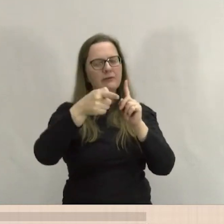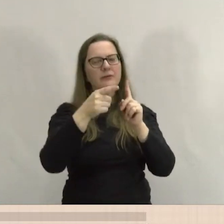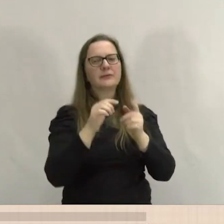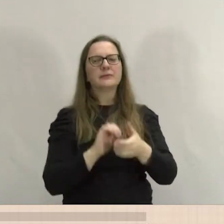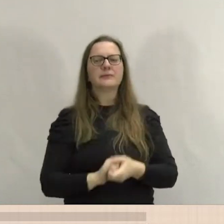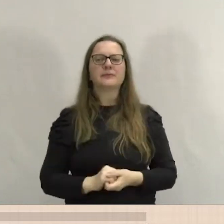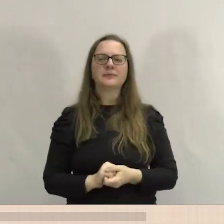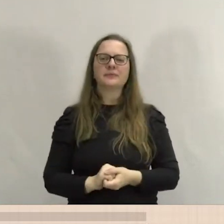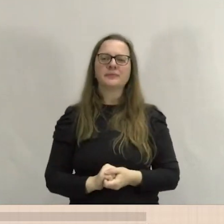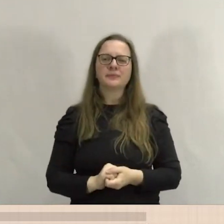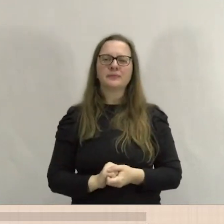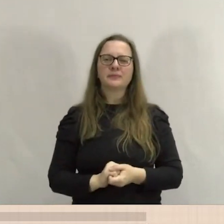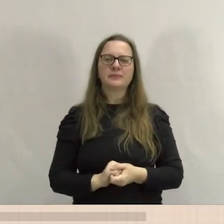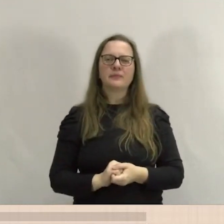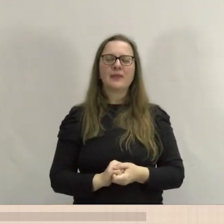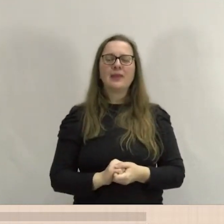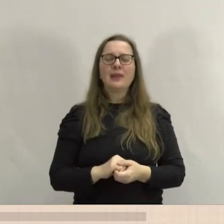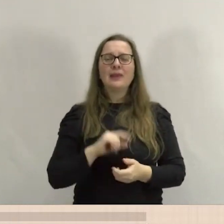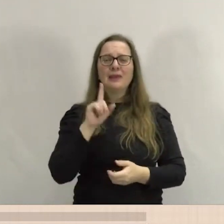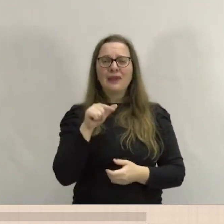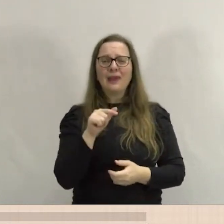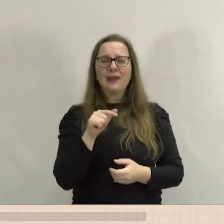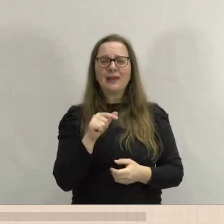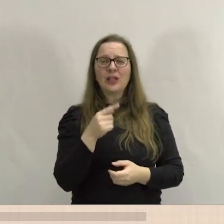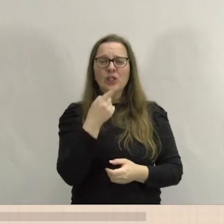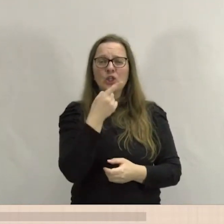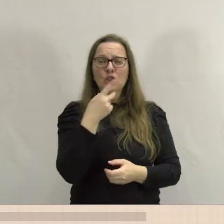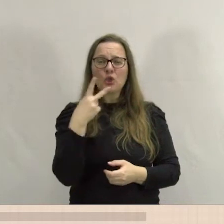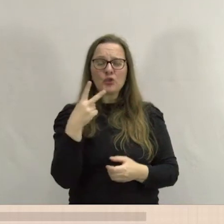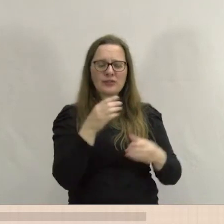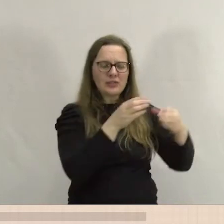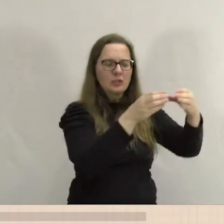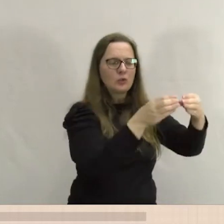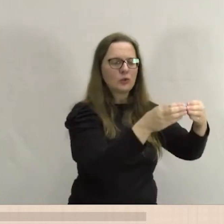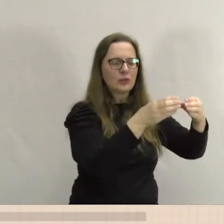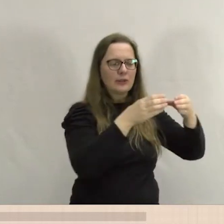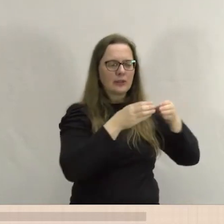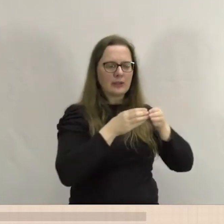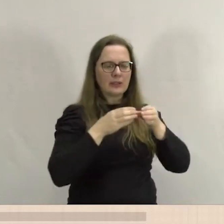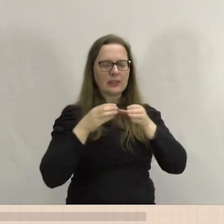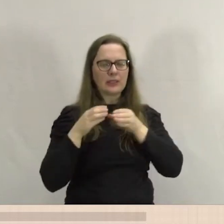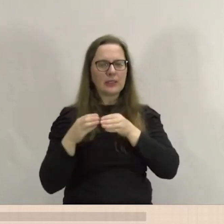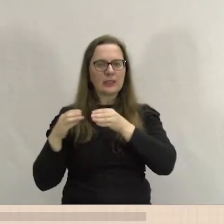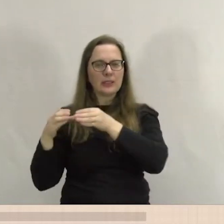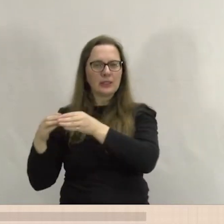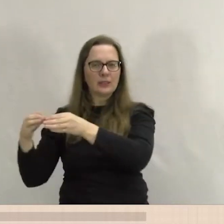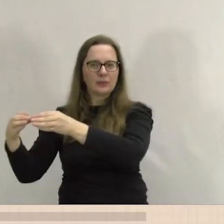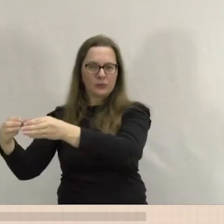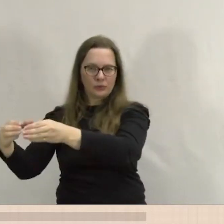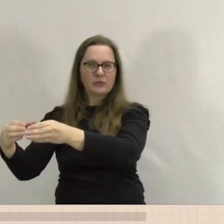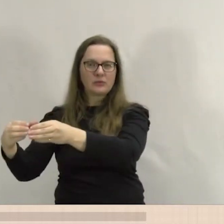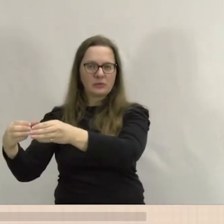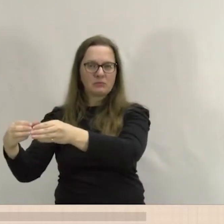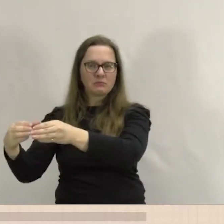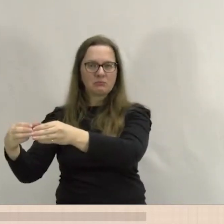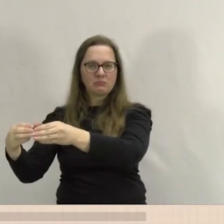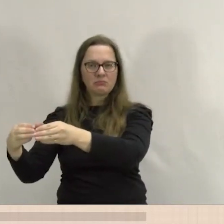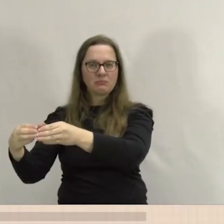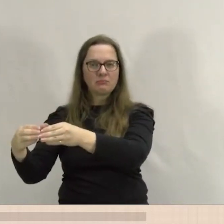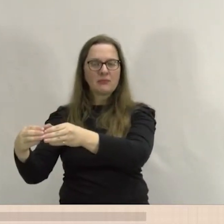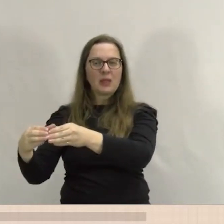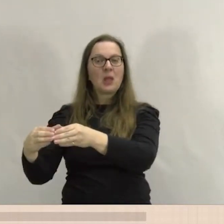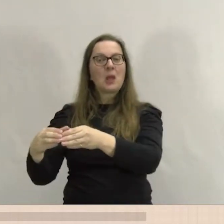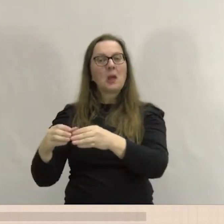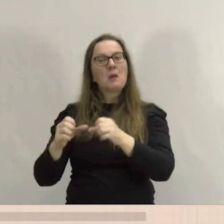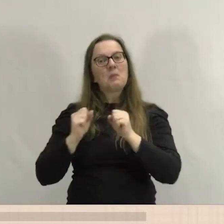tribos de Israel, cada uma das 12 tribos tem sua liberdade, tem sua autonomia. Queria partir quando quisesse, ficava